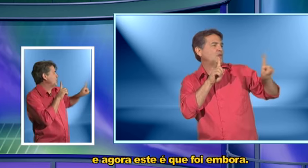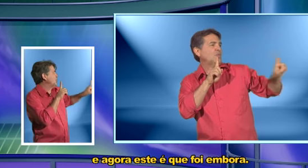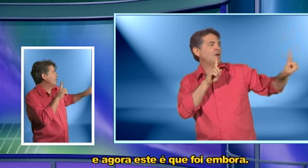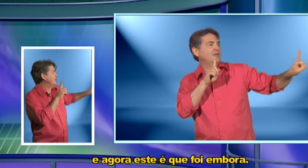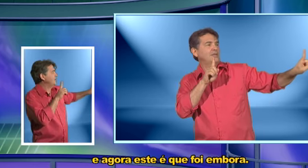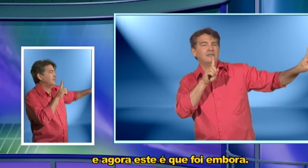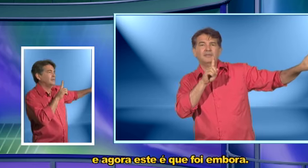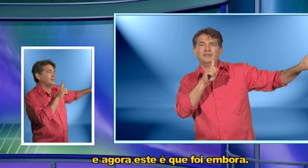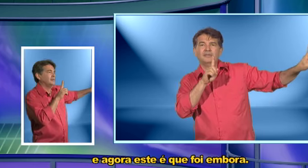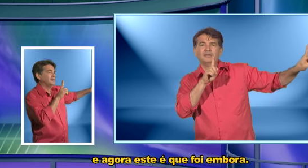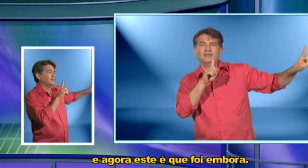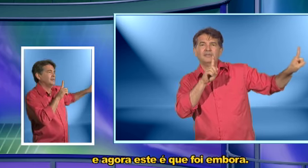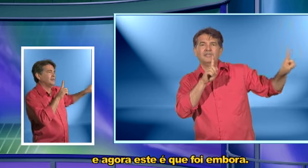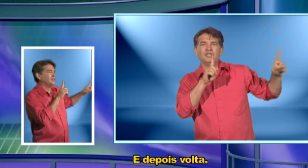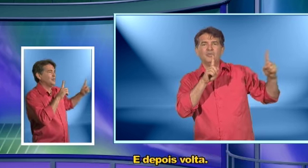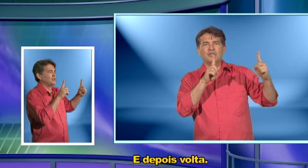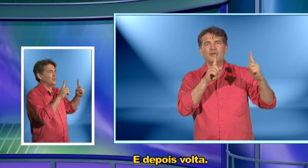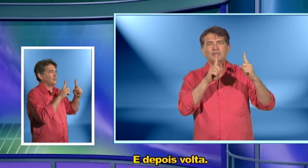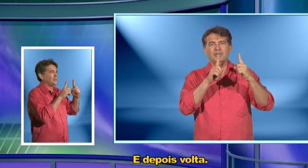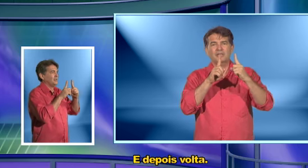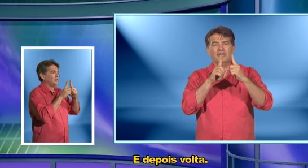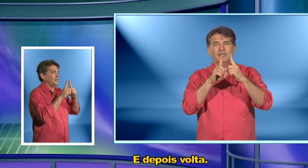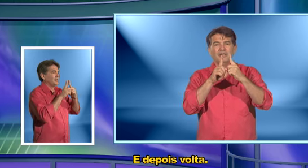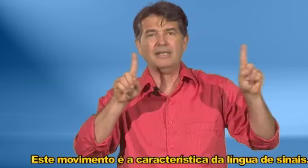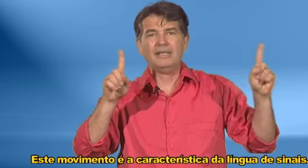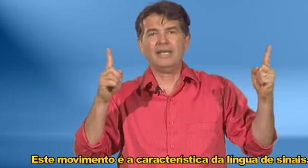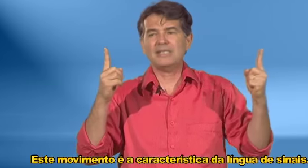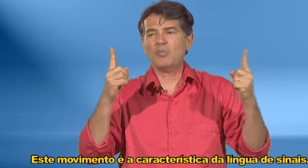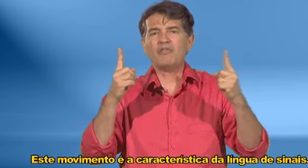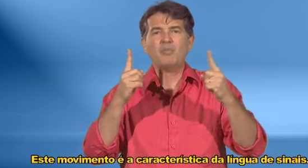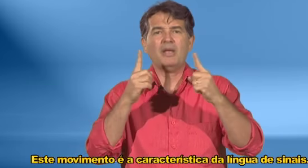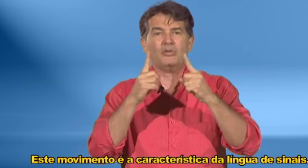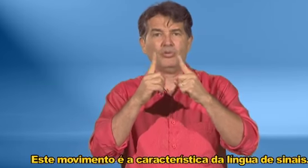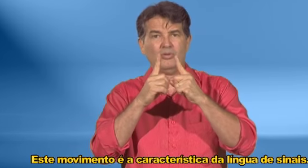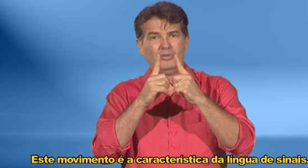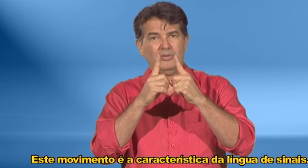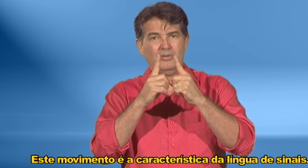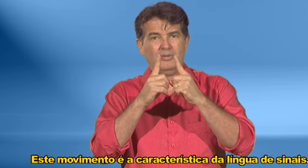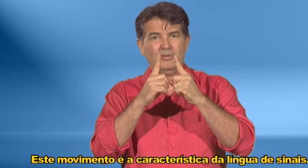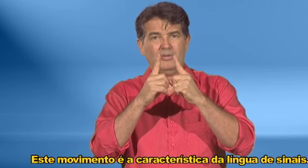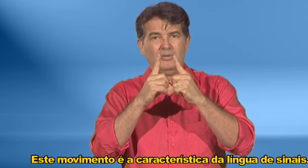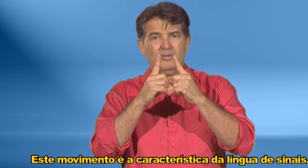esse que foi embora. E depois volta. Este movimento